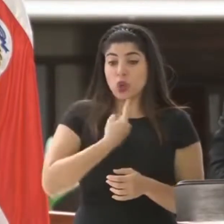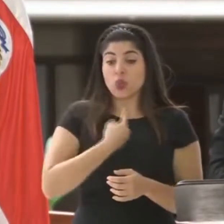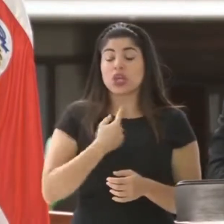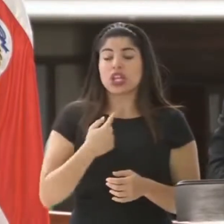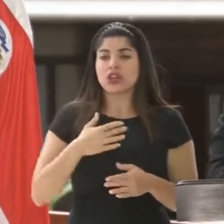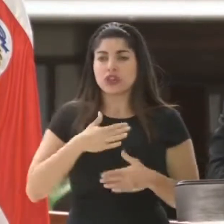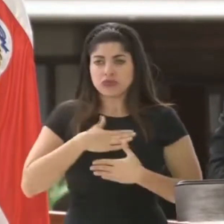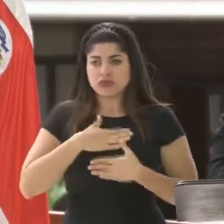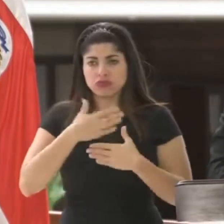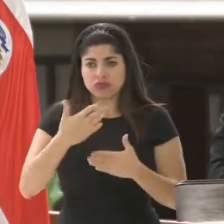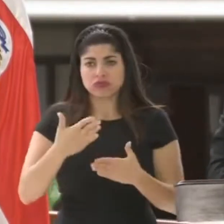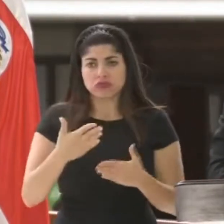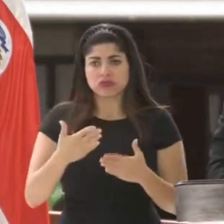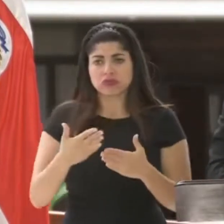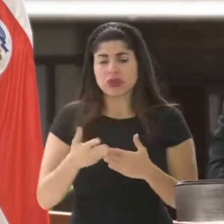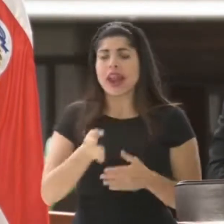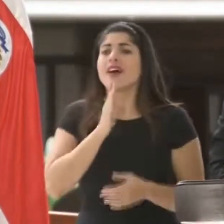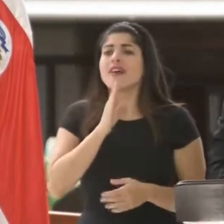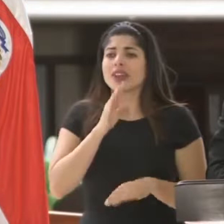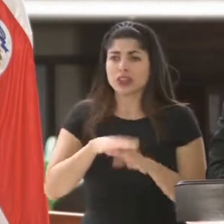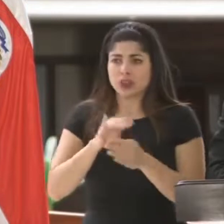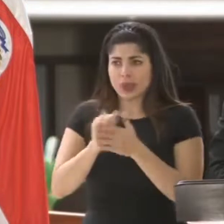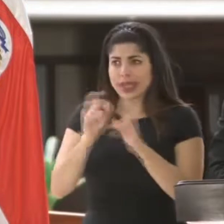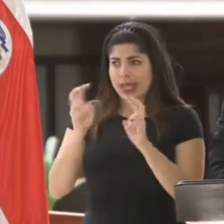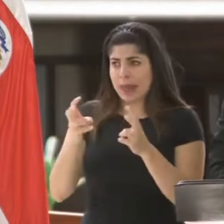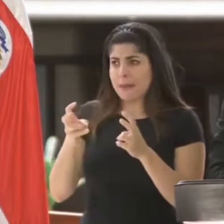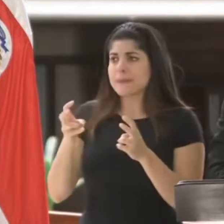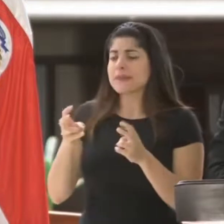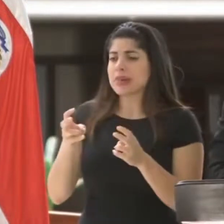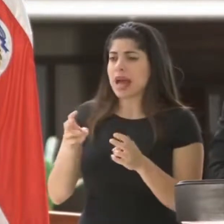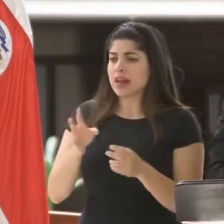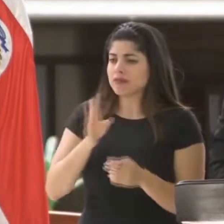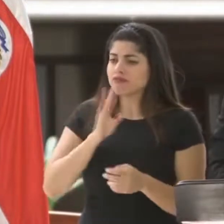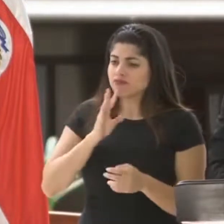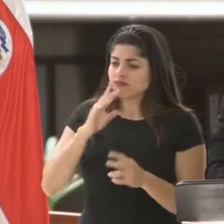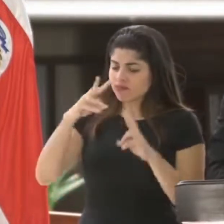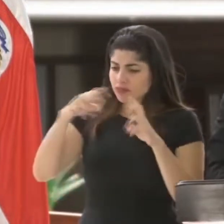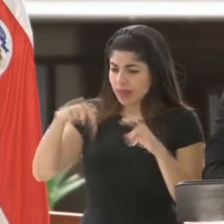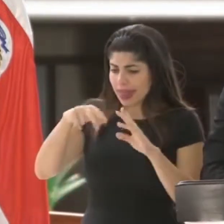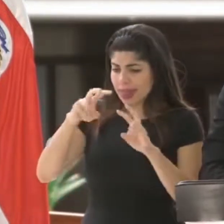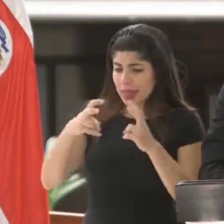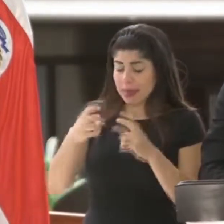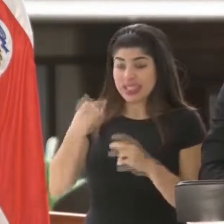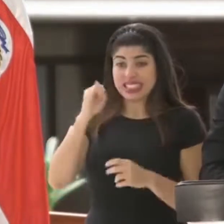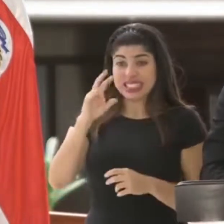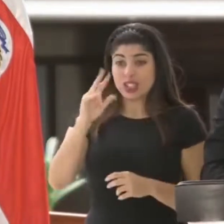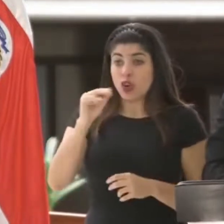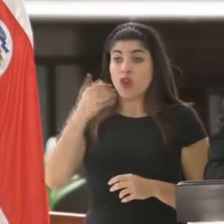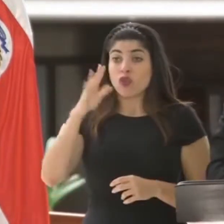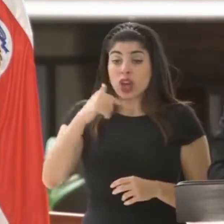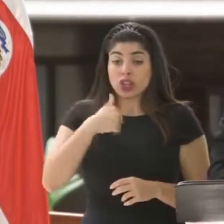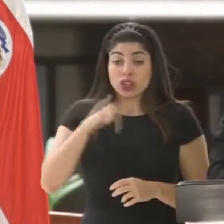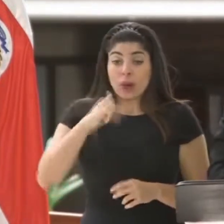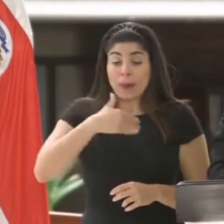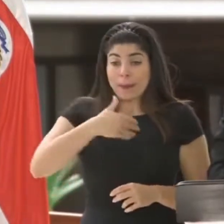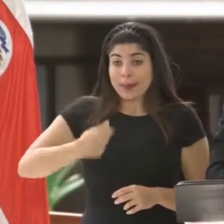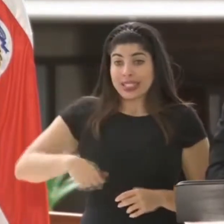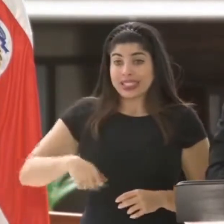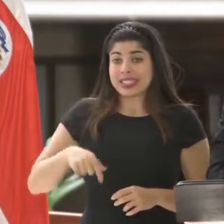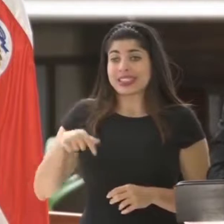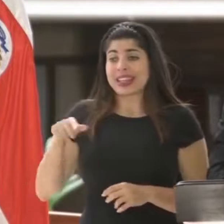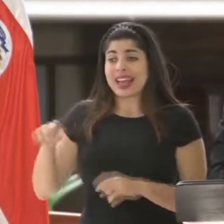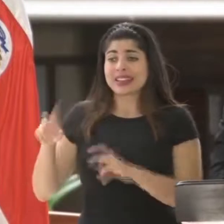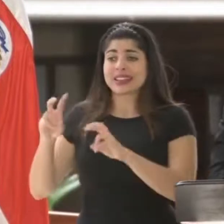dispuesto a abrir a hablar del tema y abordar el tema si no fuese yo el que está aquí como presidente de la república